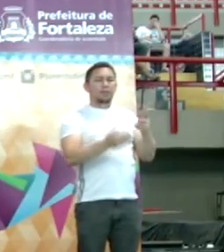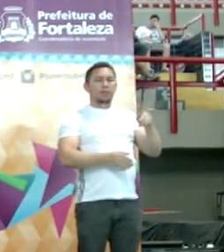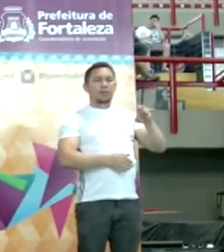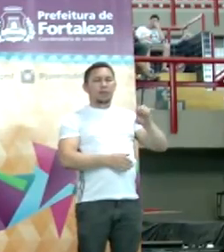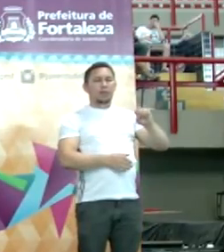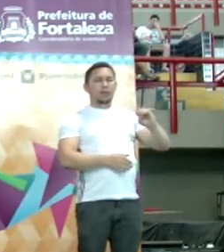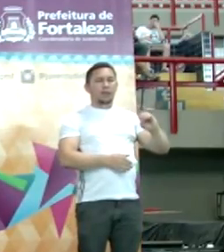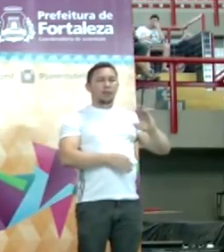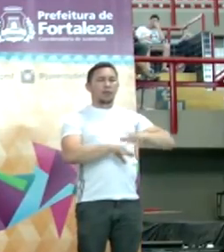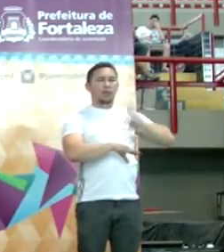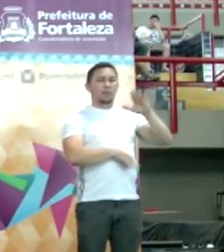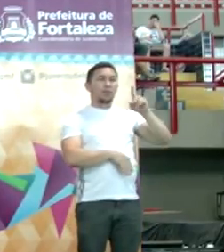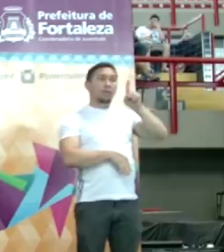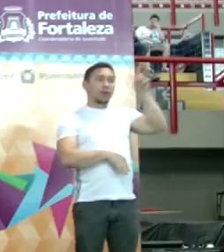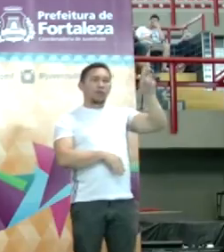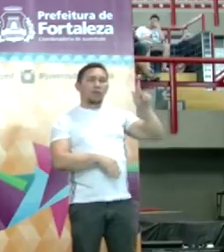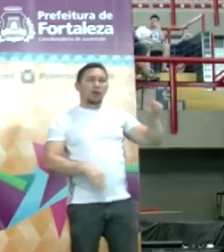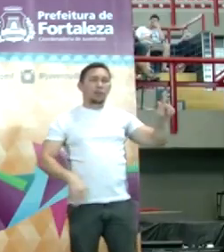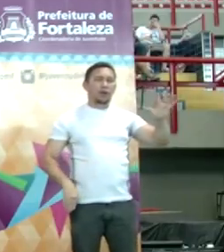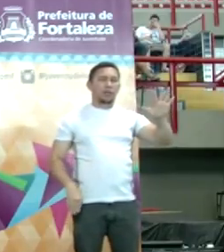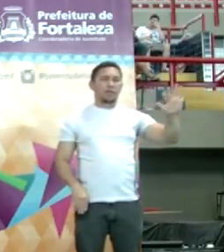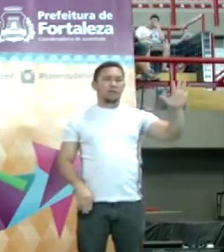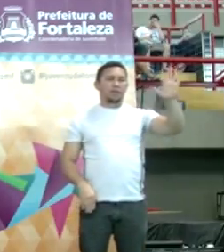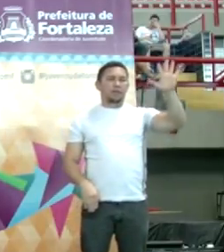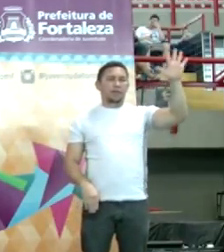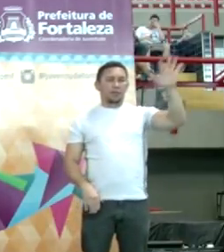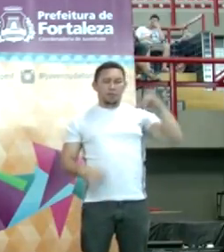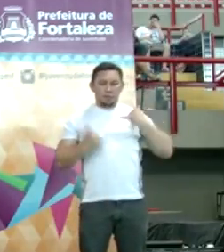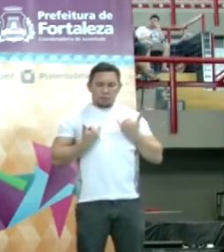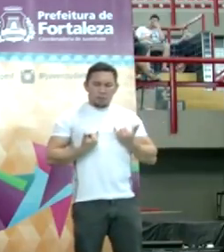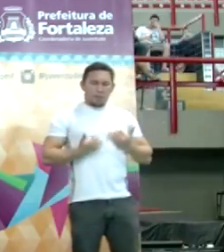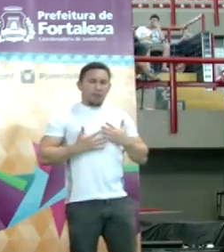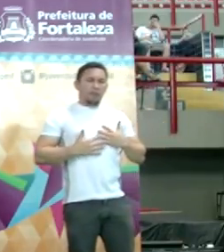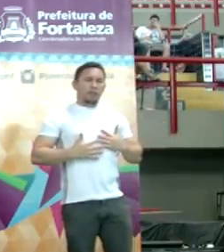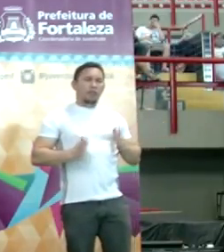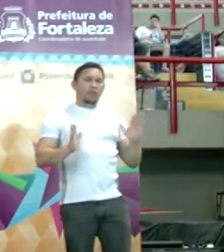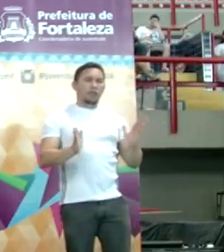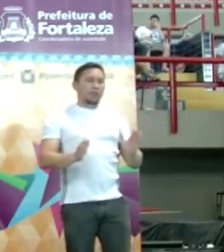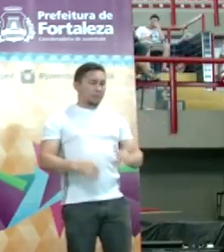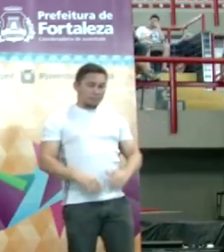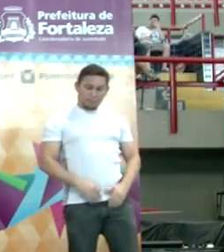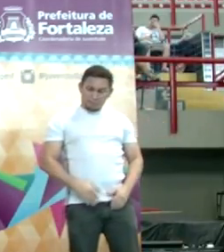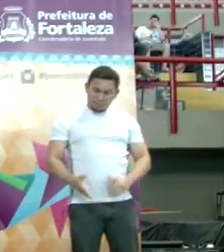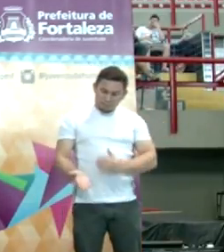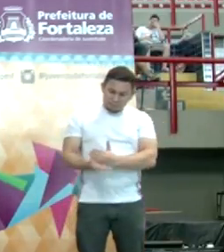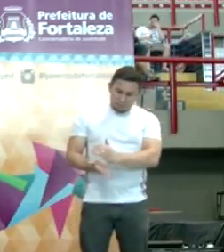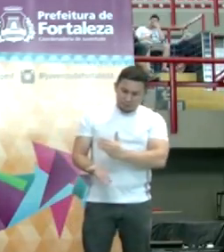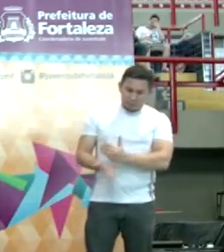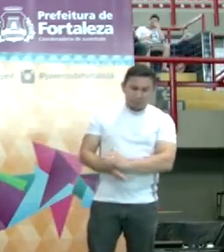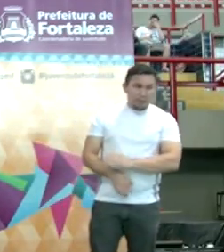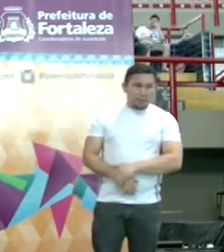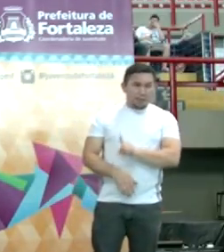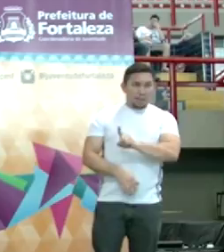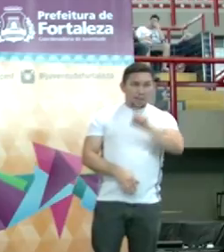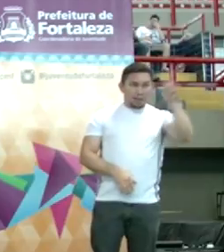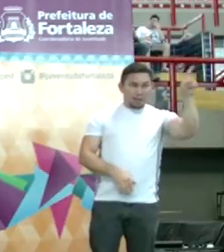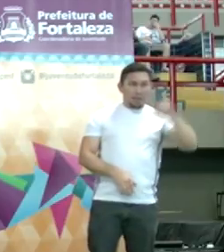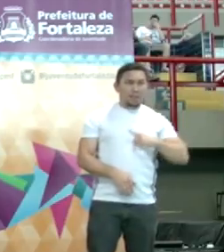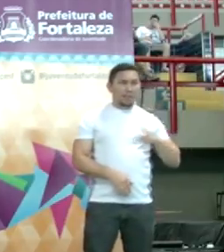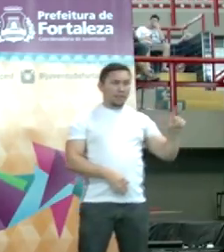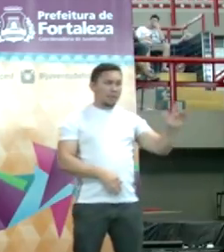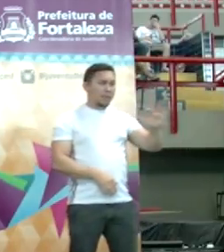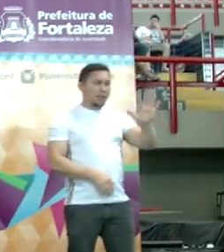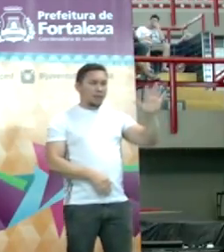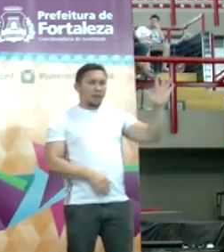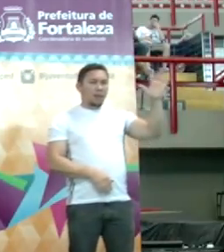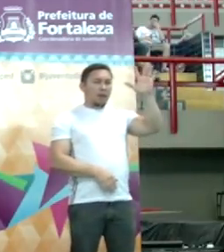vou lá para Guaramiranga para eu emagrecer. Não, meu filho. Se você for para Guaramiranga, você